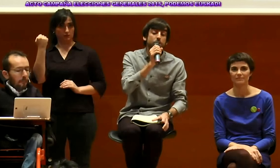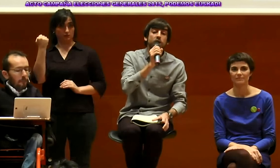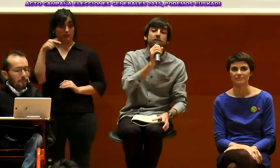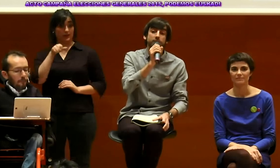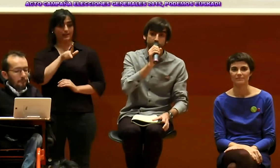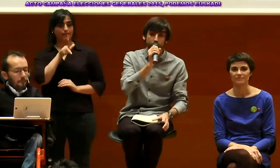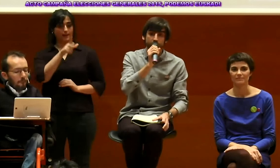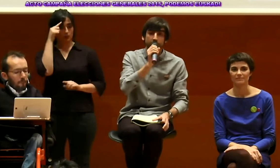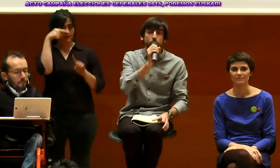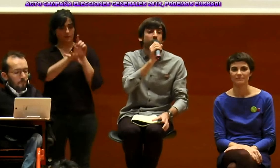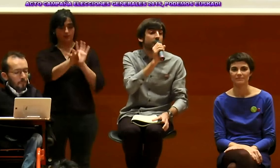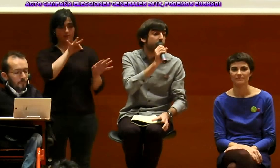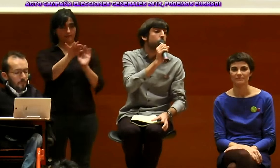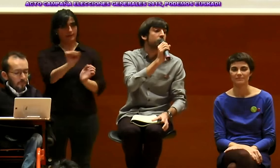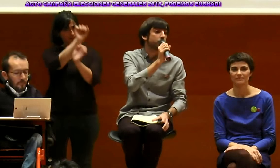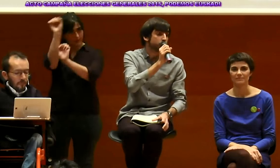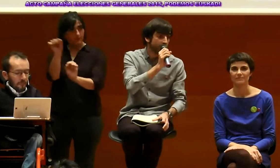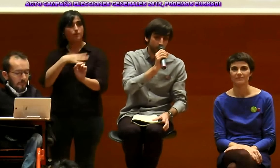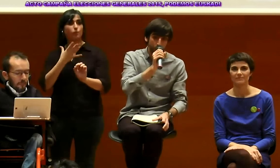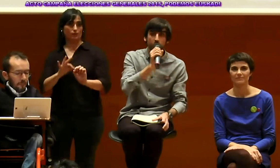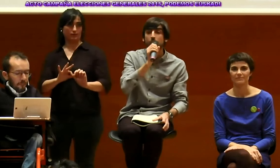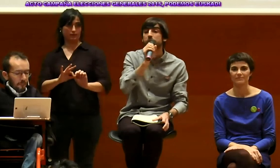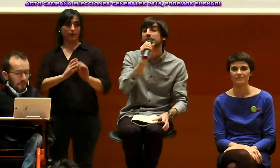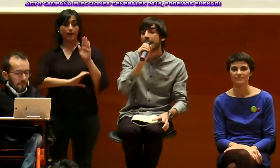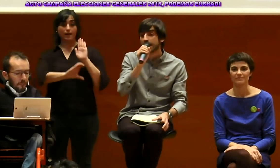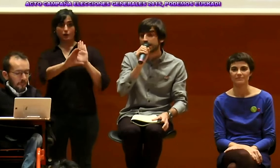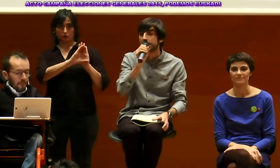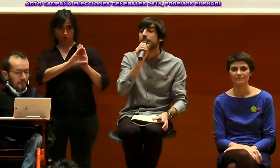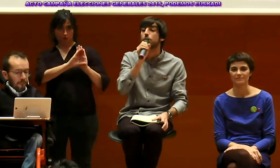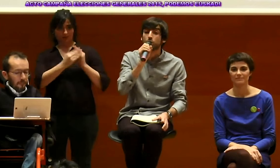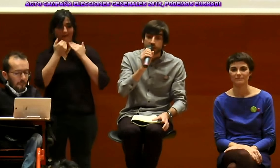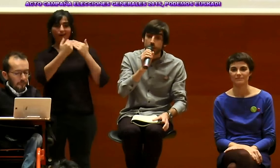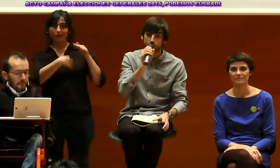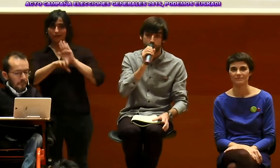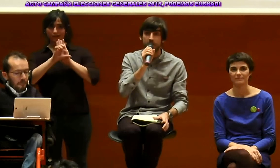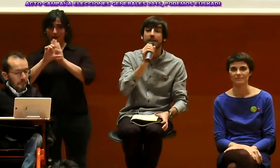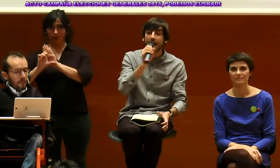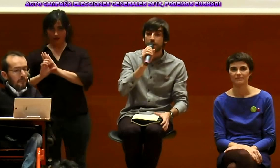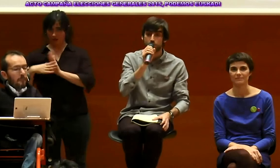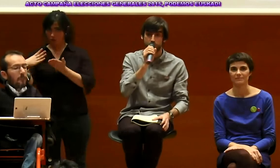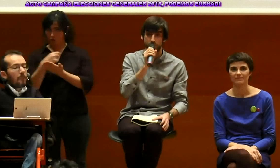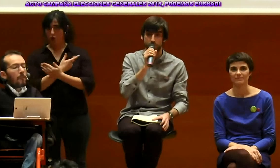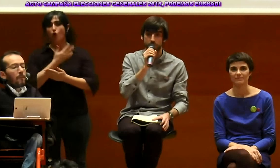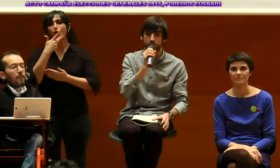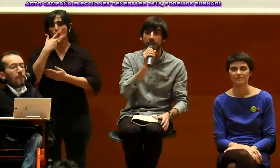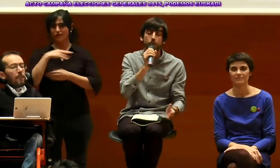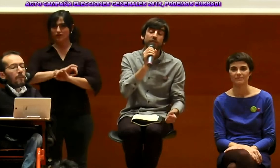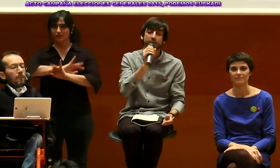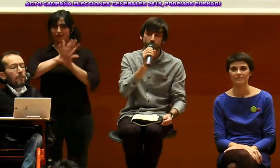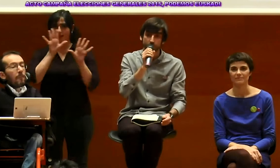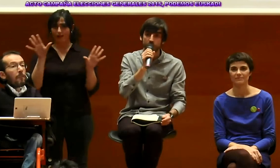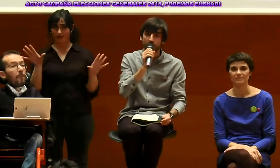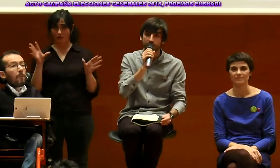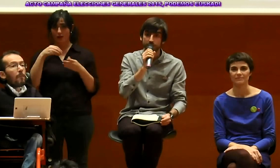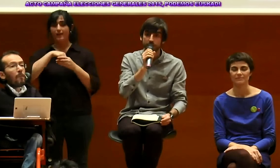ese derecho a decidir, su ejercicio constitucional por cauces legales, conocidos, claros, en un